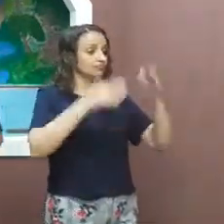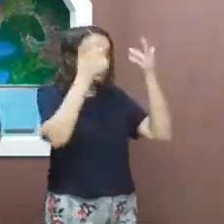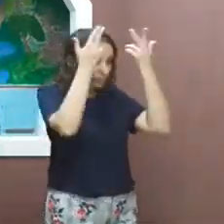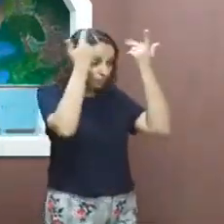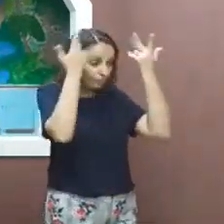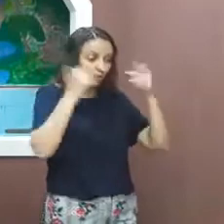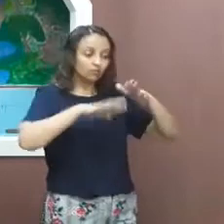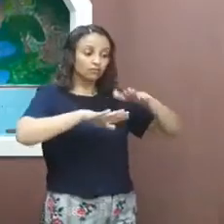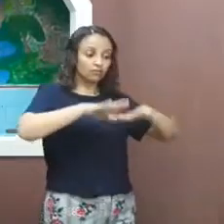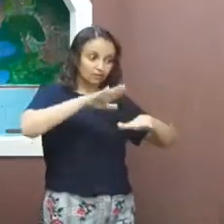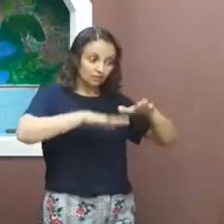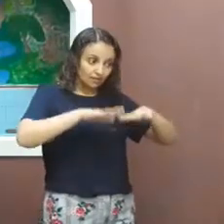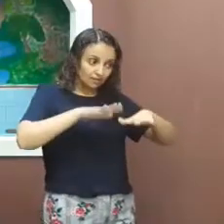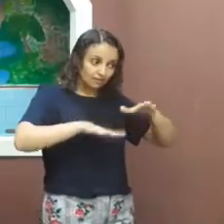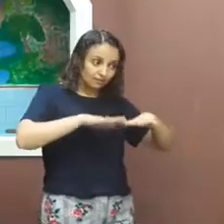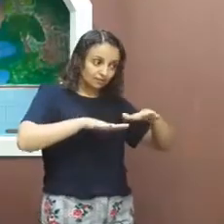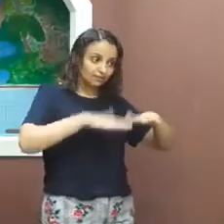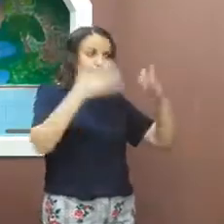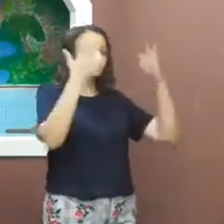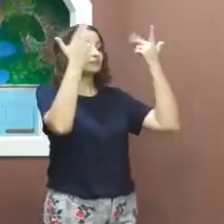equilibrado?